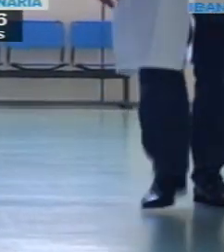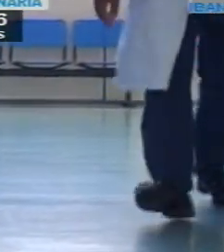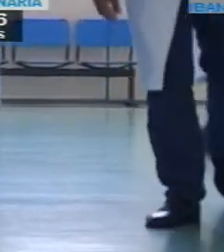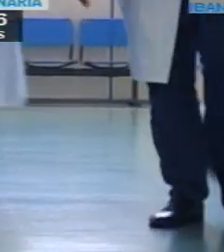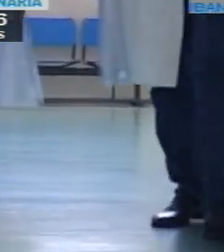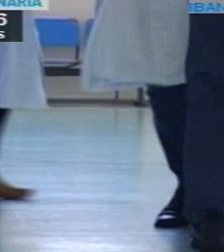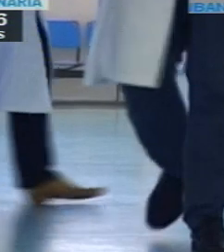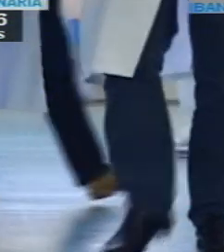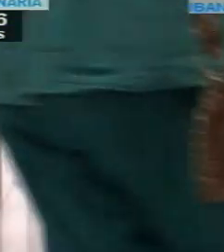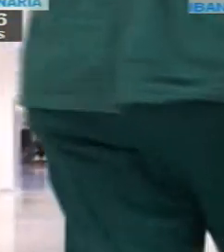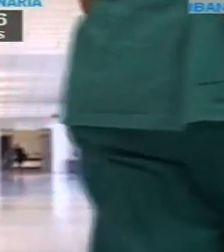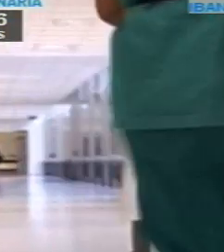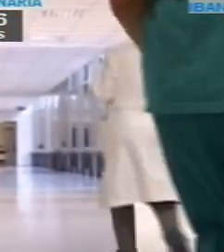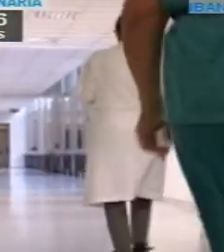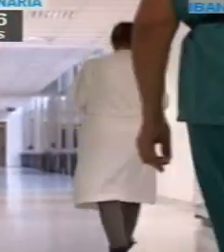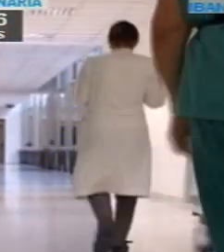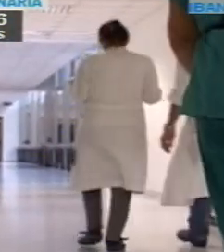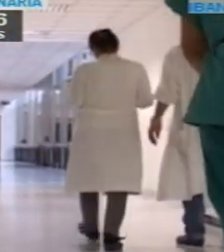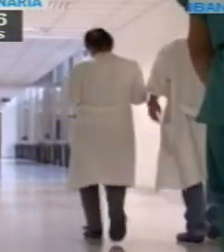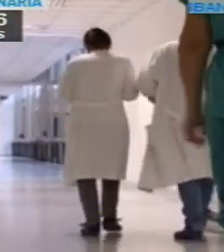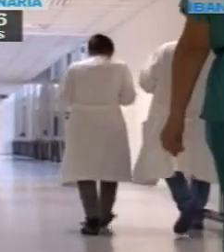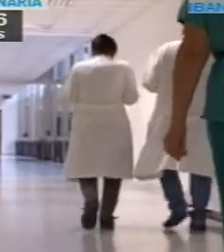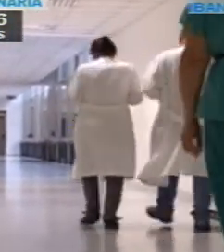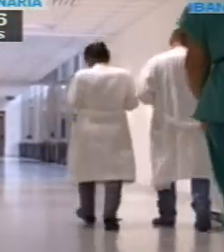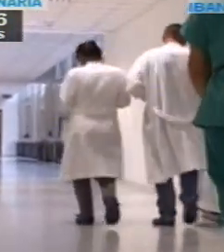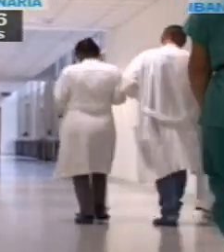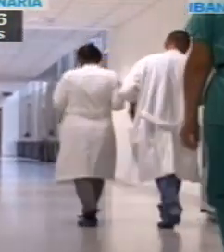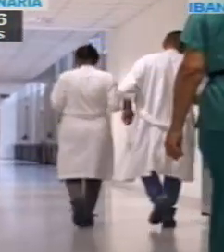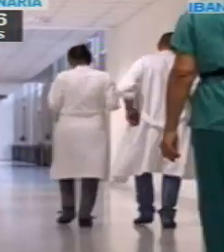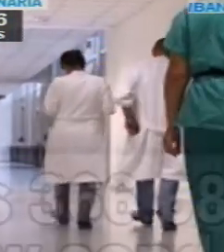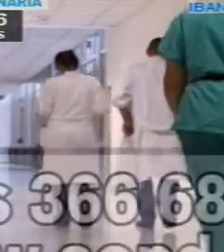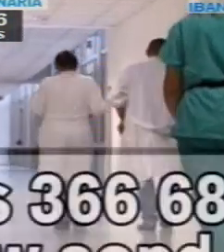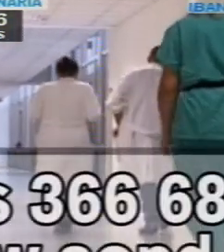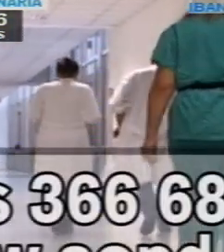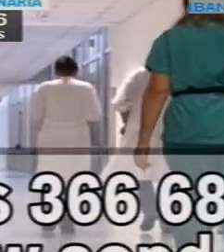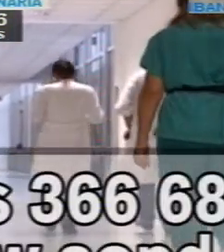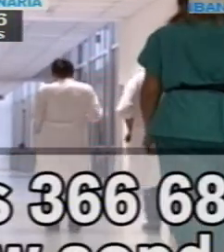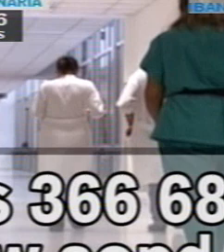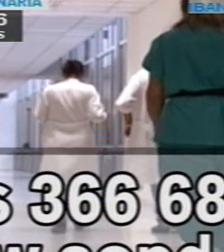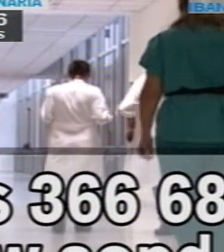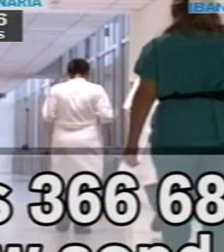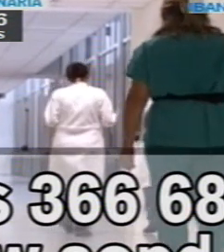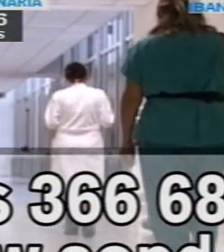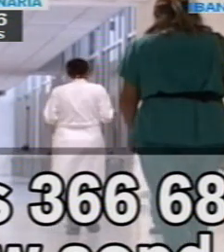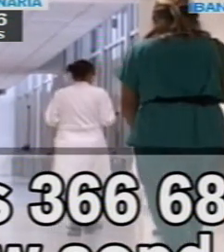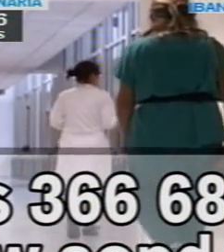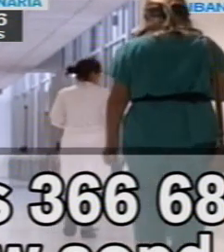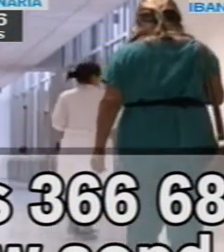lunedì solo su prenotazione. Attraverso il sistema LACHI, ovvero prenotazione via SMS,